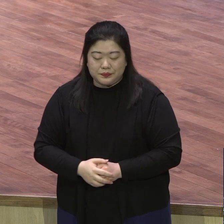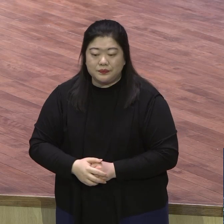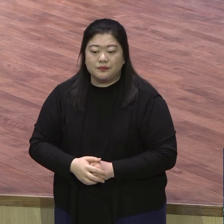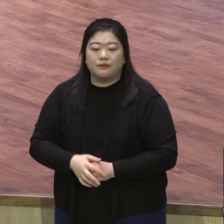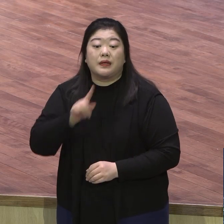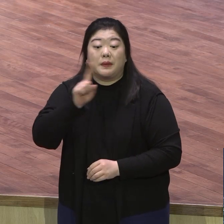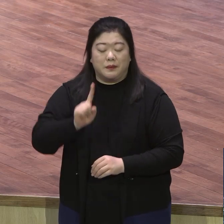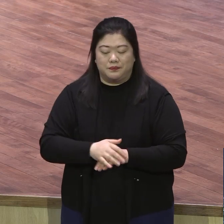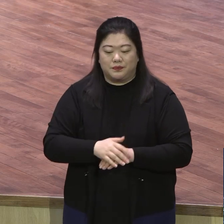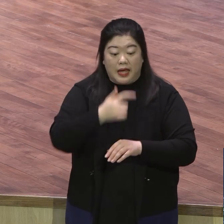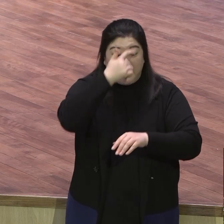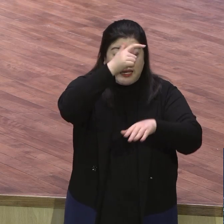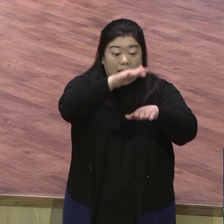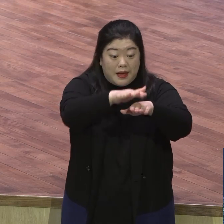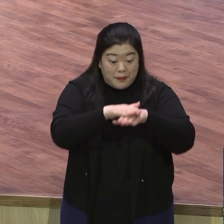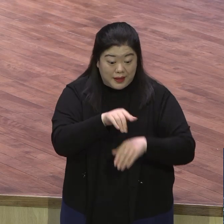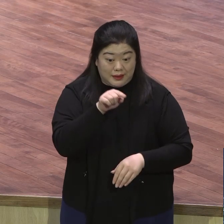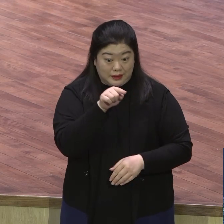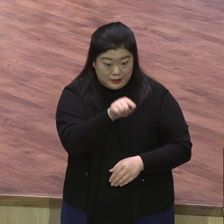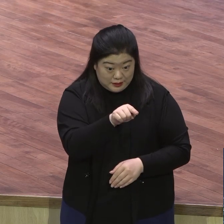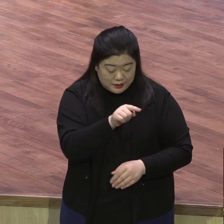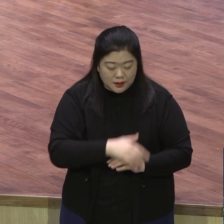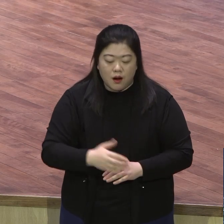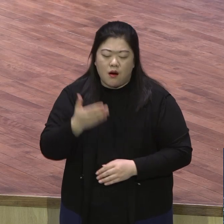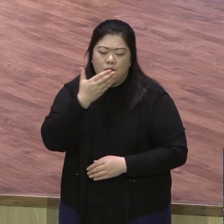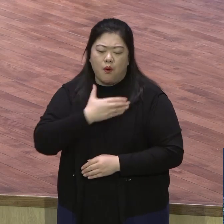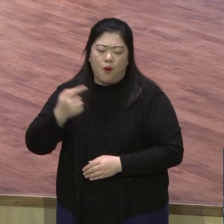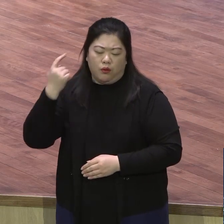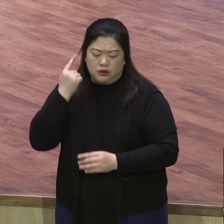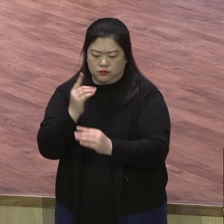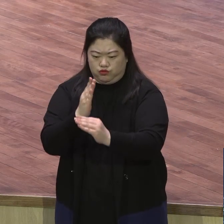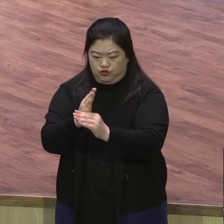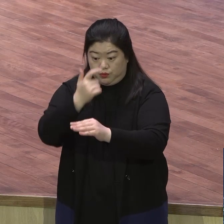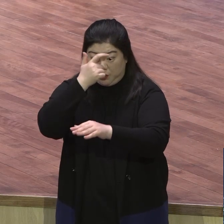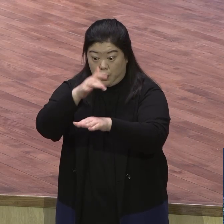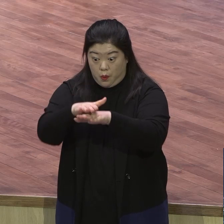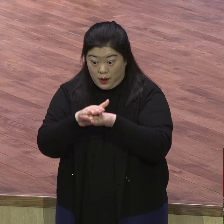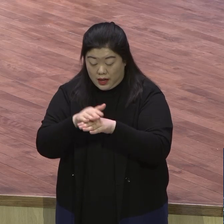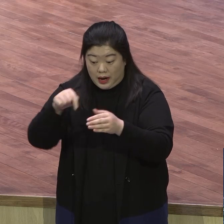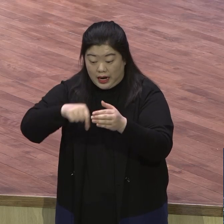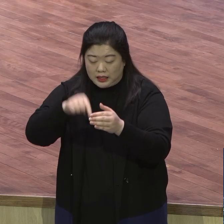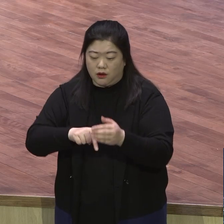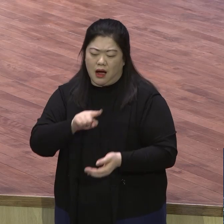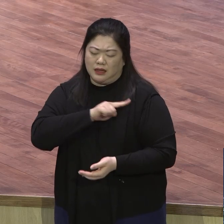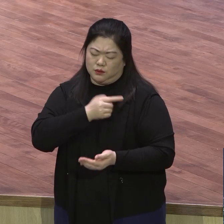보금주의 교회에서 되찾아야 할 잃어버린 보석이다 그래서